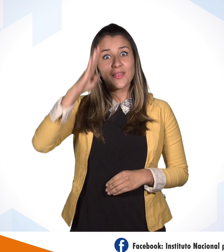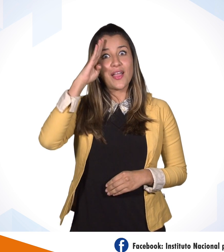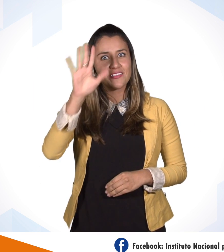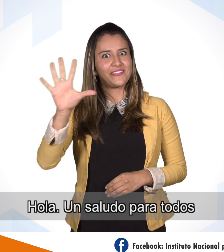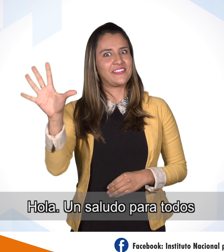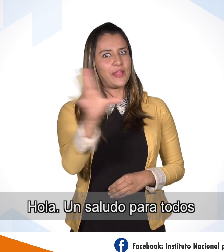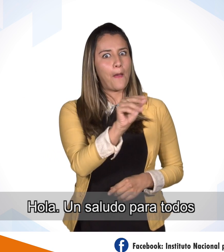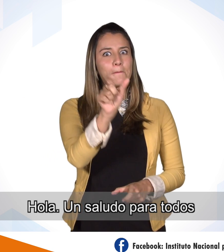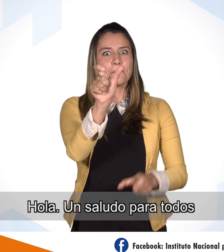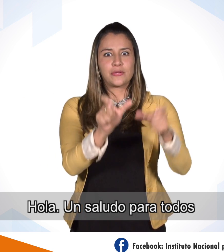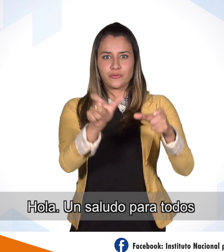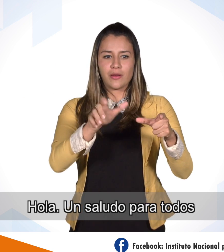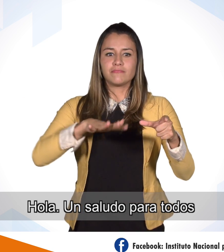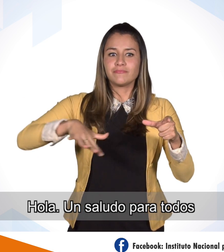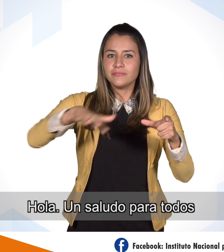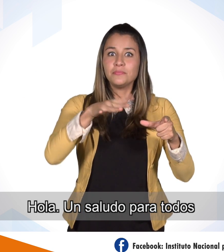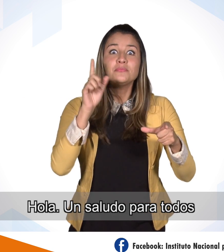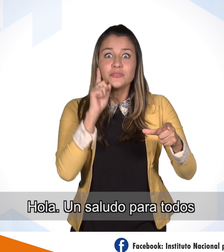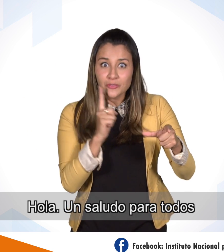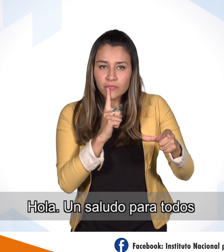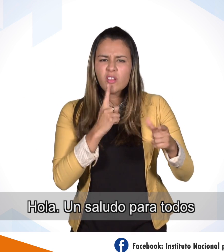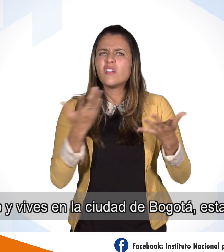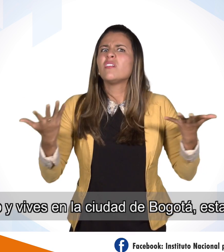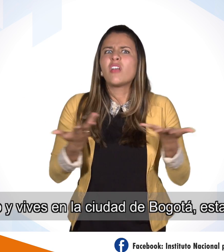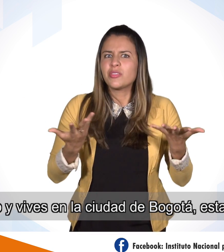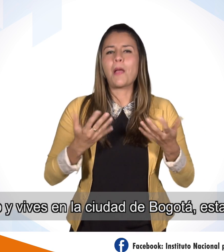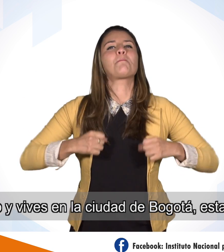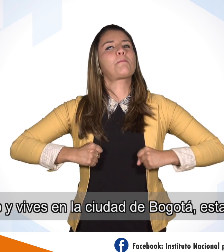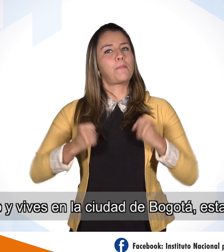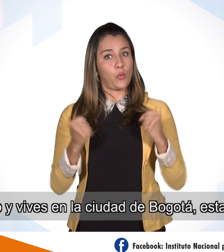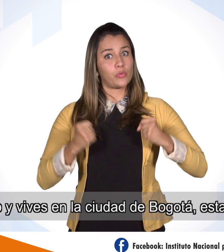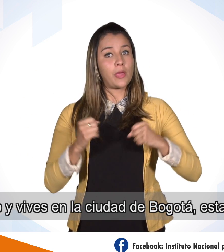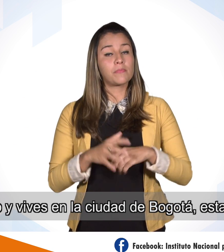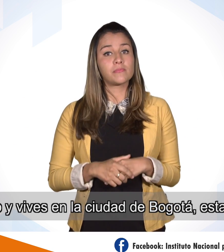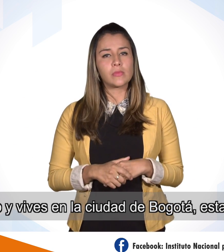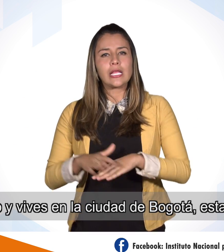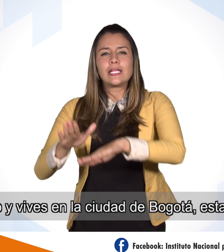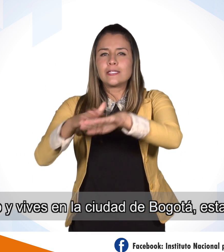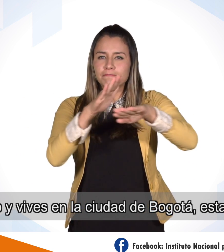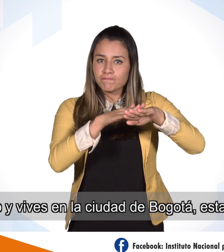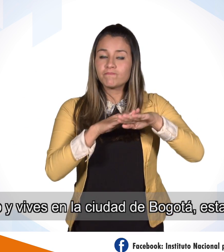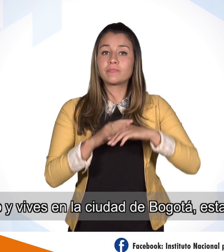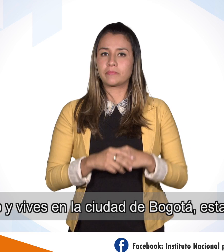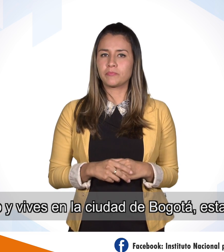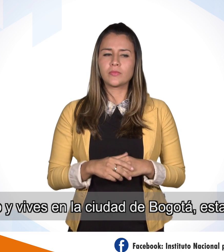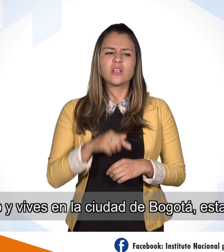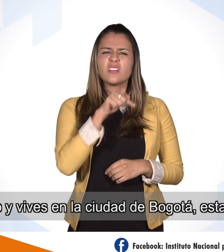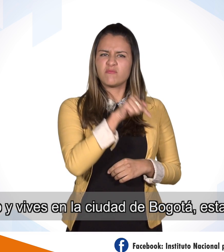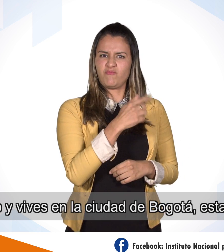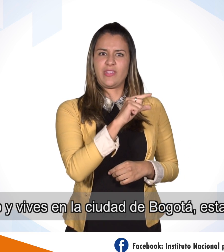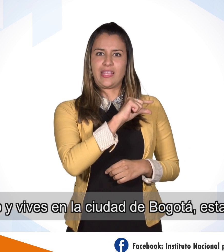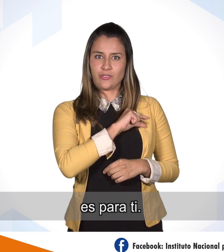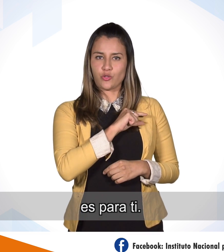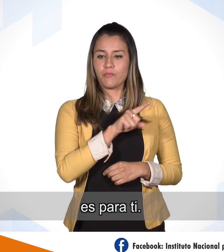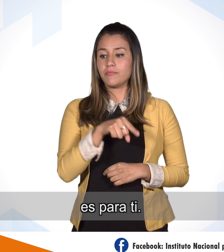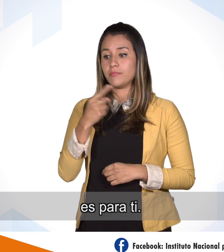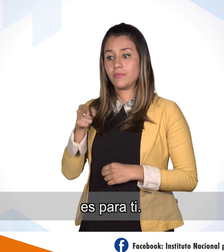Un saludo para todos. Si eres sordo y vives en la ciudad de Bogotá, esta información es para ti.